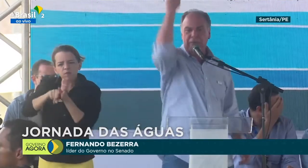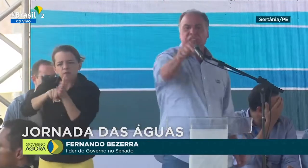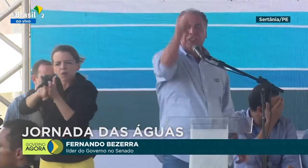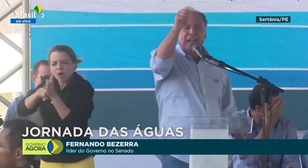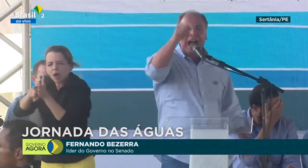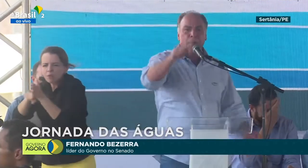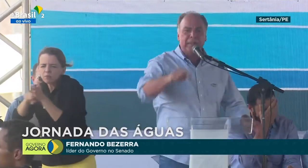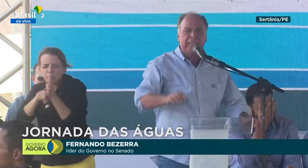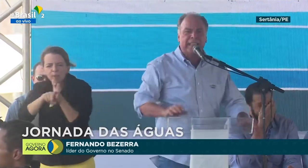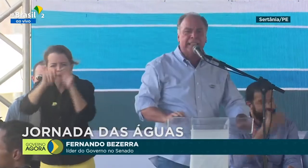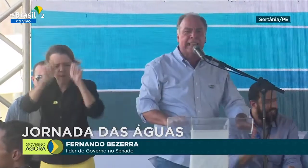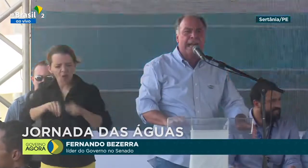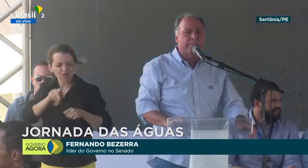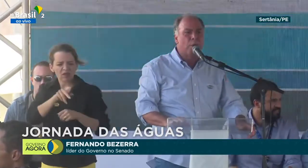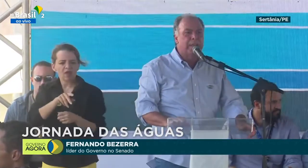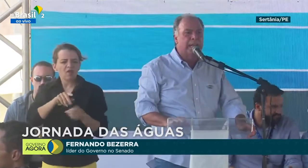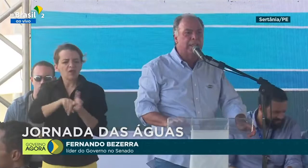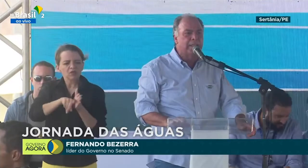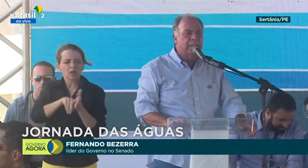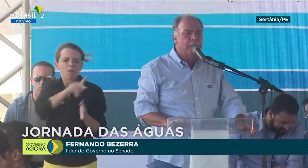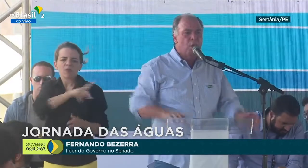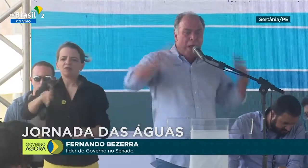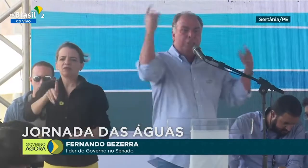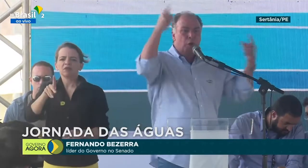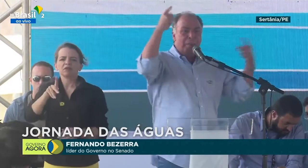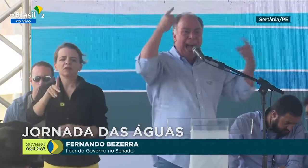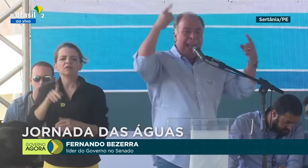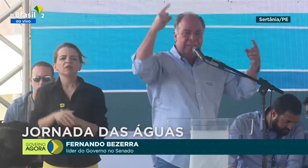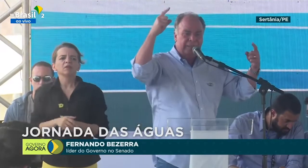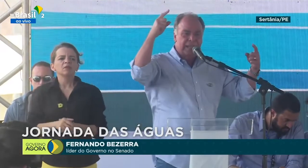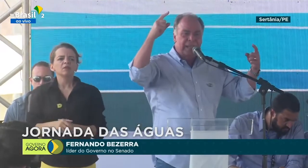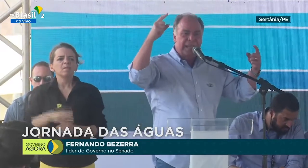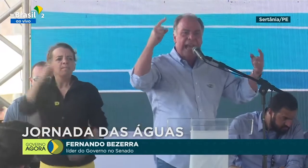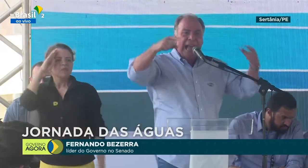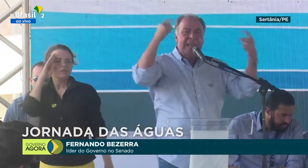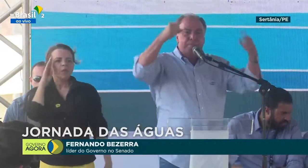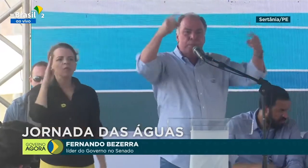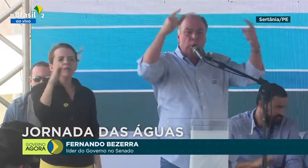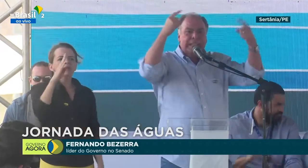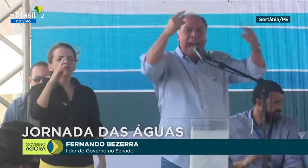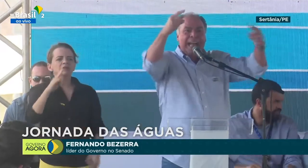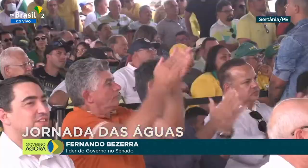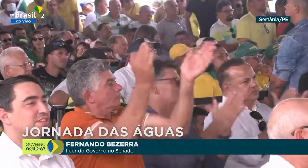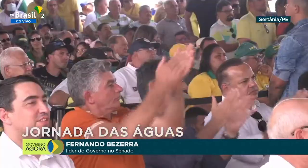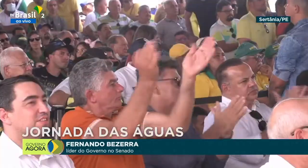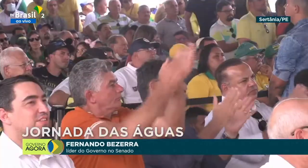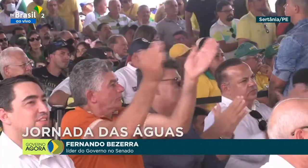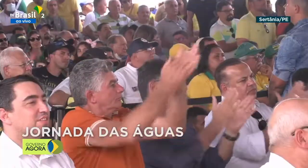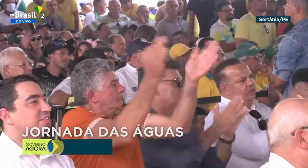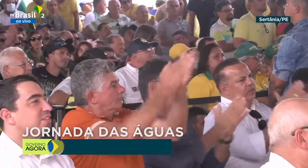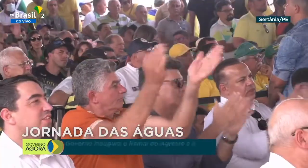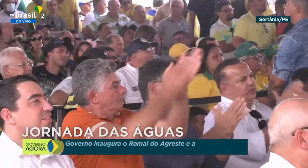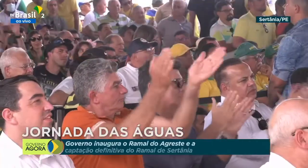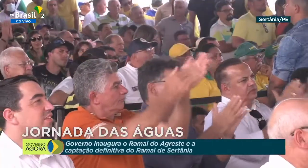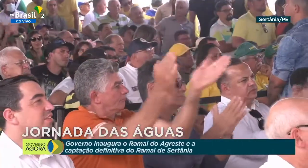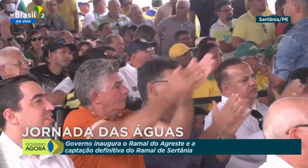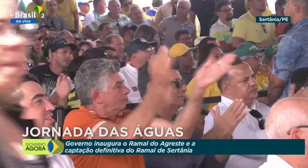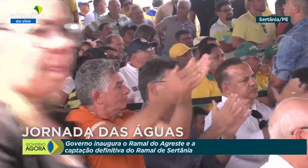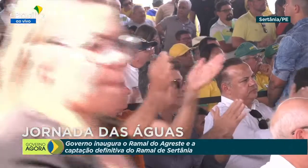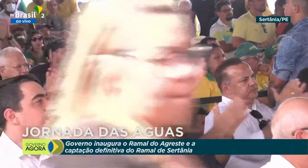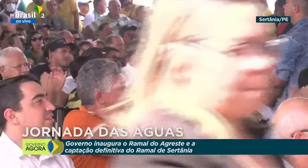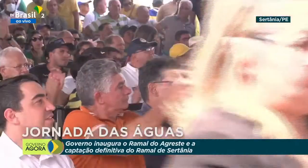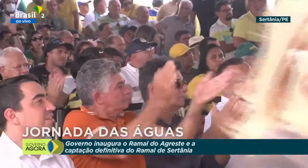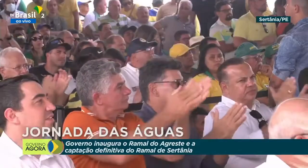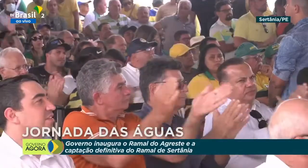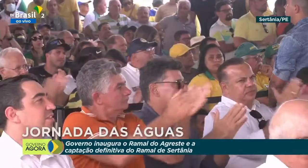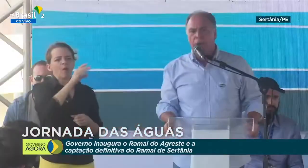possa investigar o presidente da República. Quanto mais querer imputar crimes ao presidente da